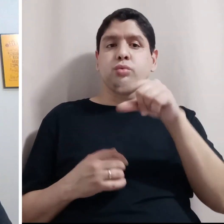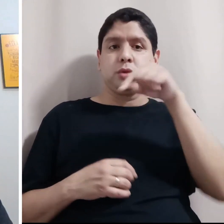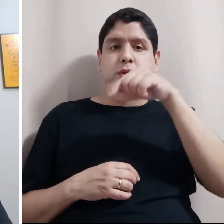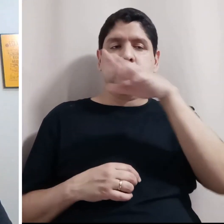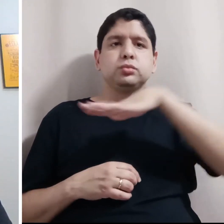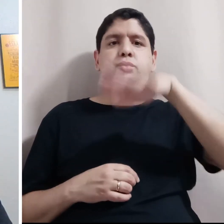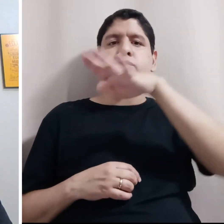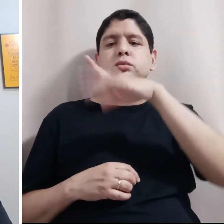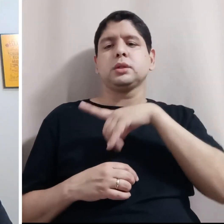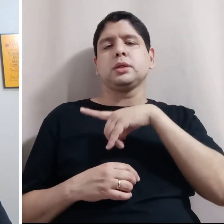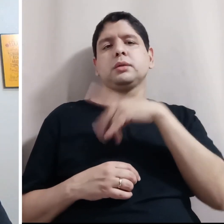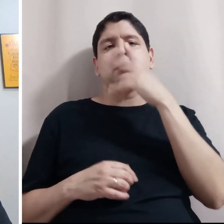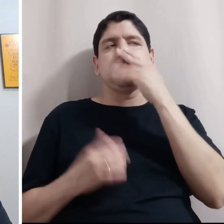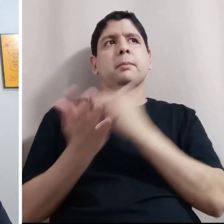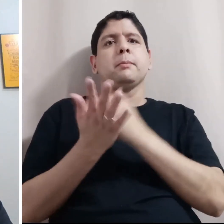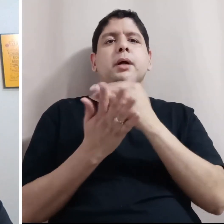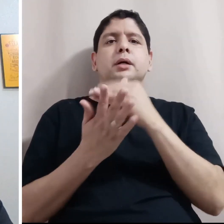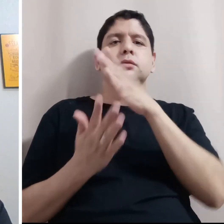aí